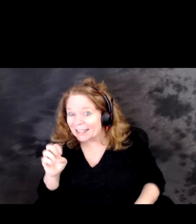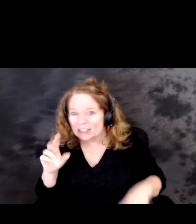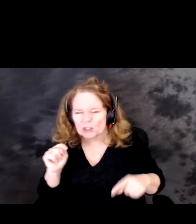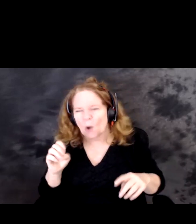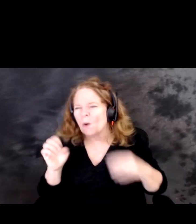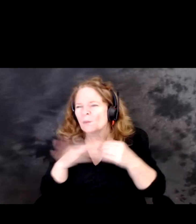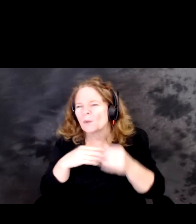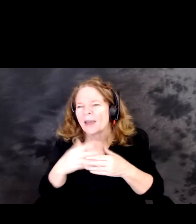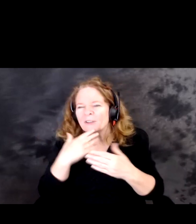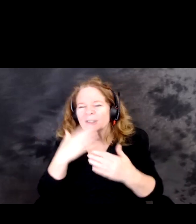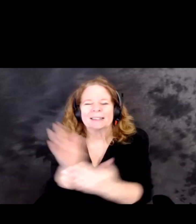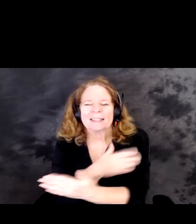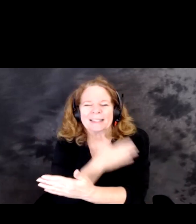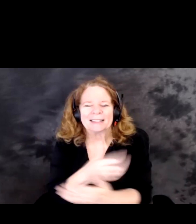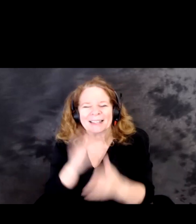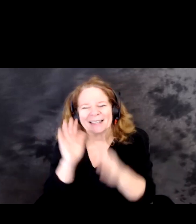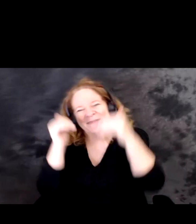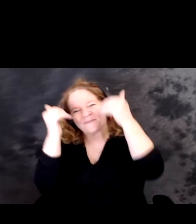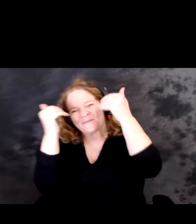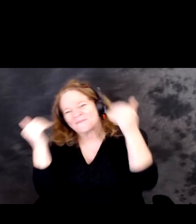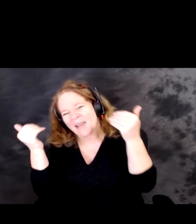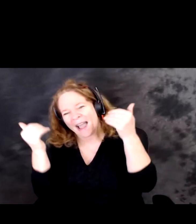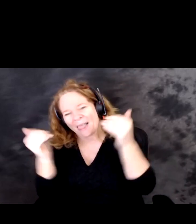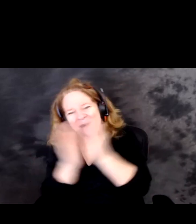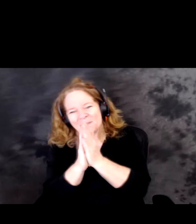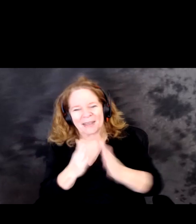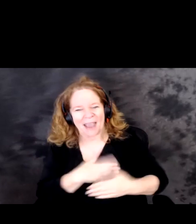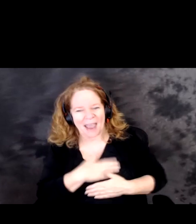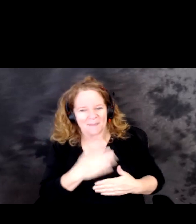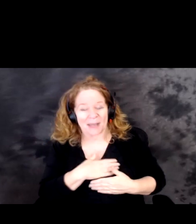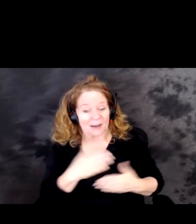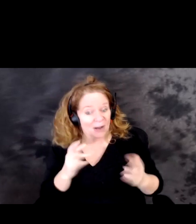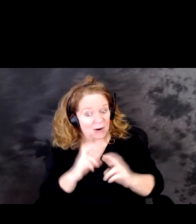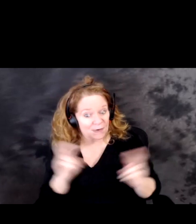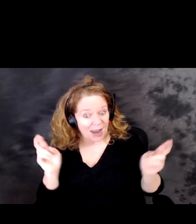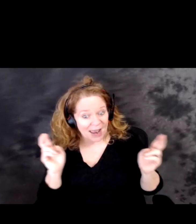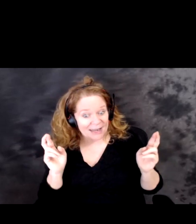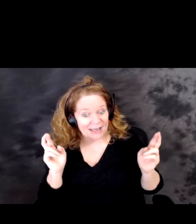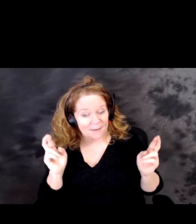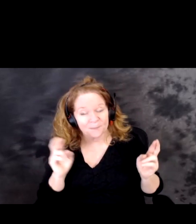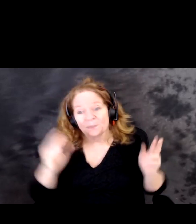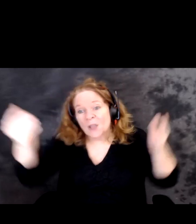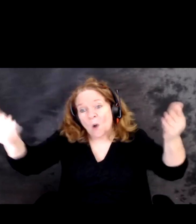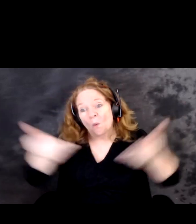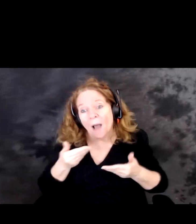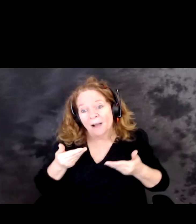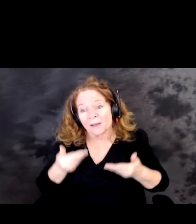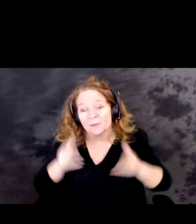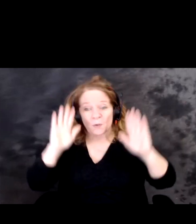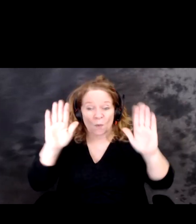nuestros codos y nuestros... Y vamos a sonreír y vamos a estar contentos. Aquí vamos.